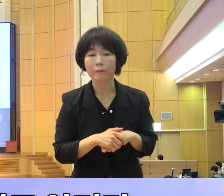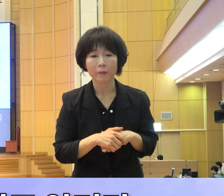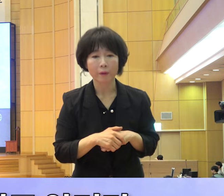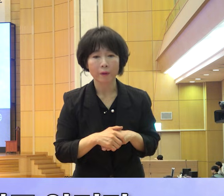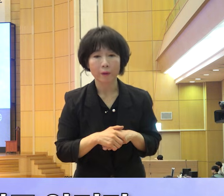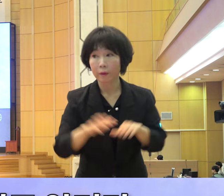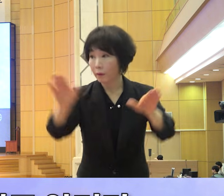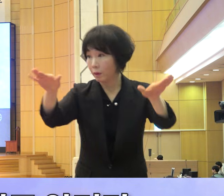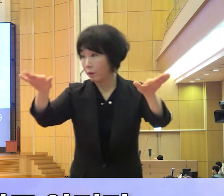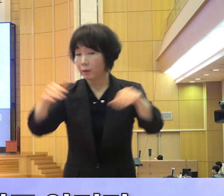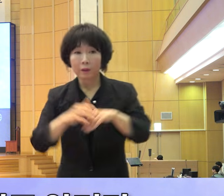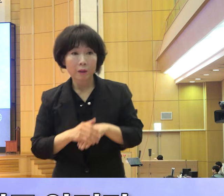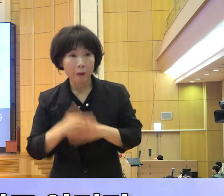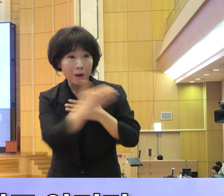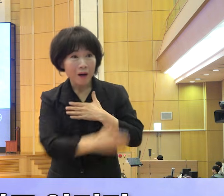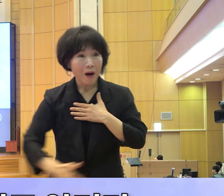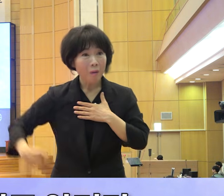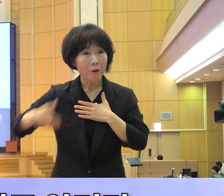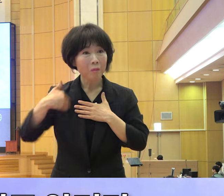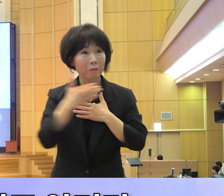여러분, 약을 먹어도요,